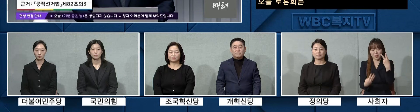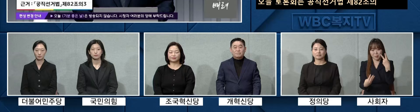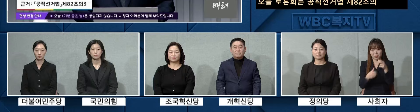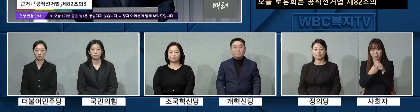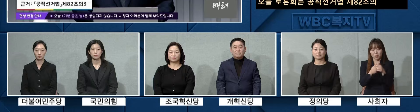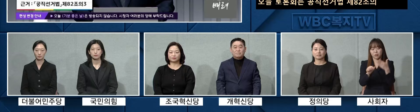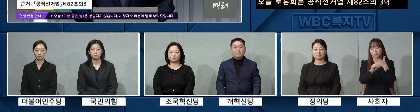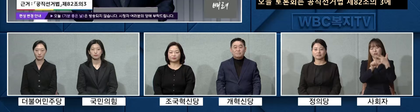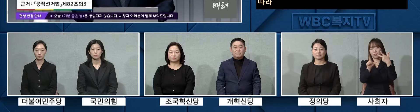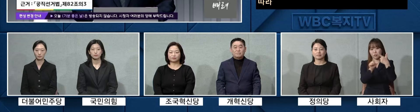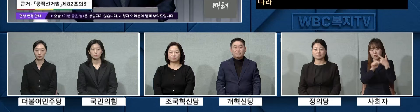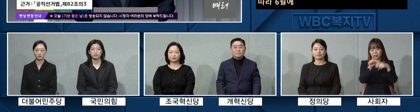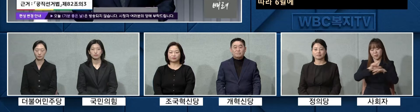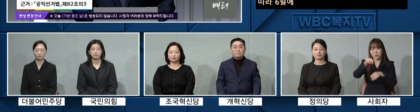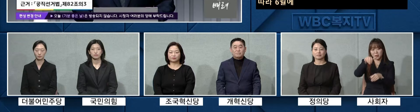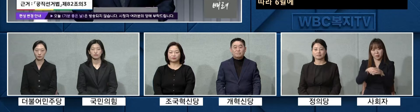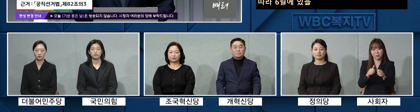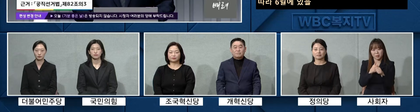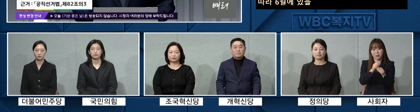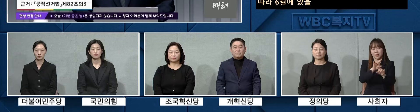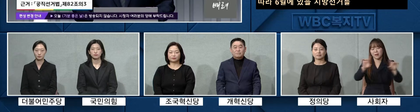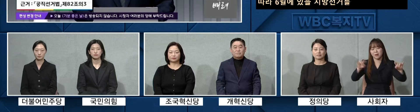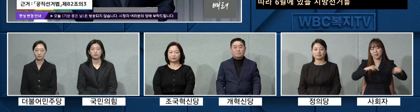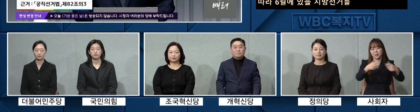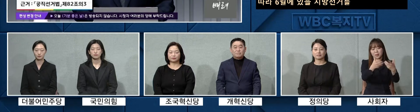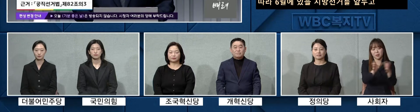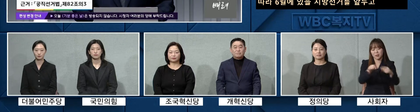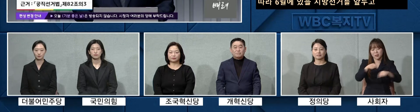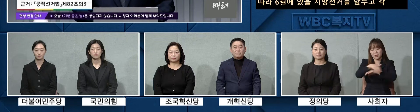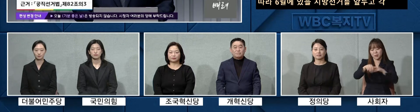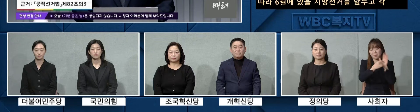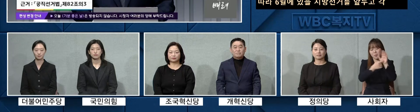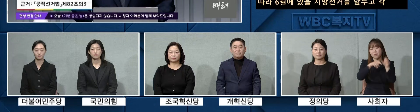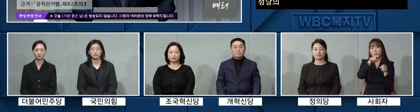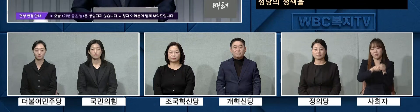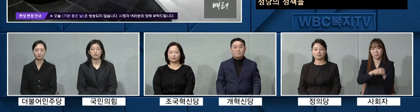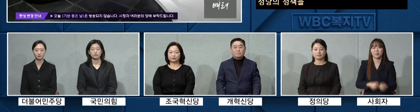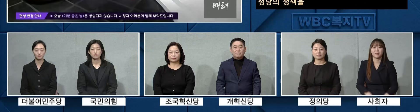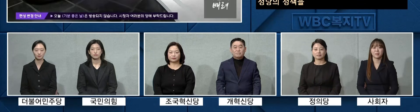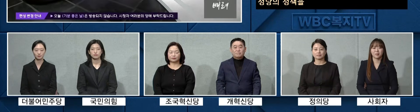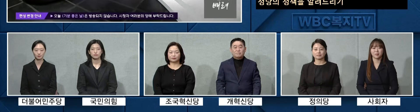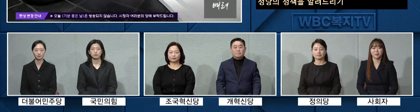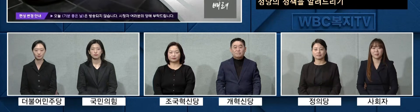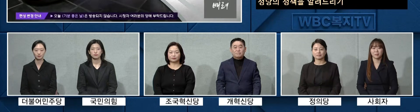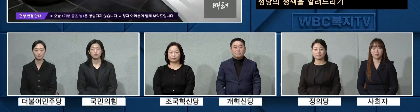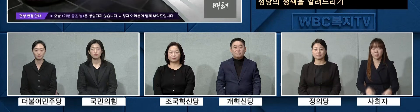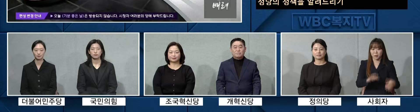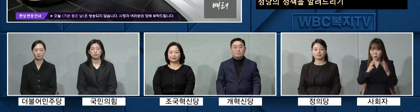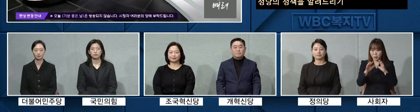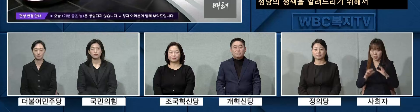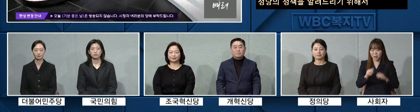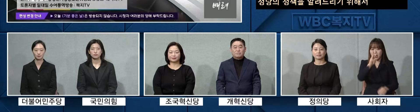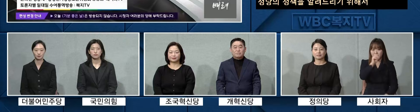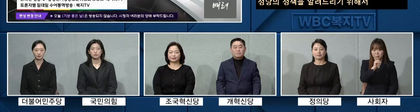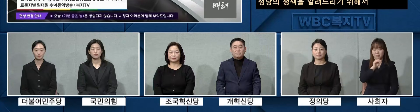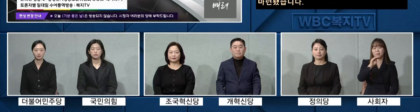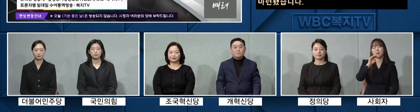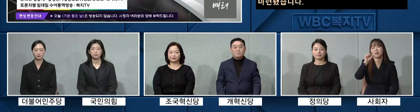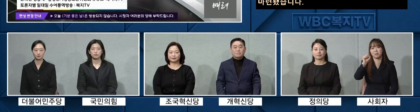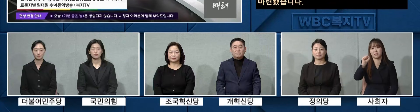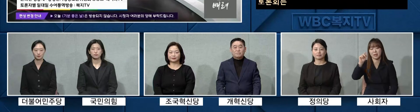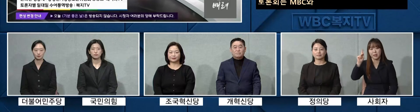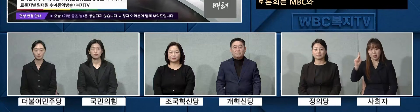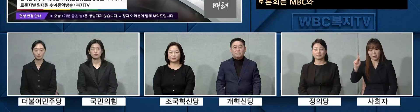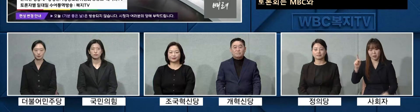있을 지방선거를 앞두고 각 정당의 정책을 알려드리기 위해서 마련됐습니다. 토론회는 MBC와 KBS, SBS